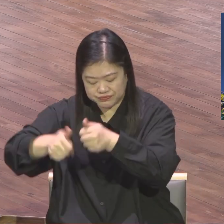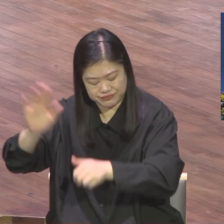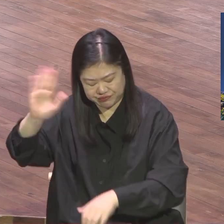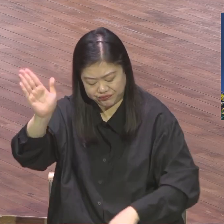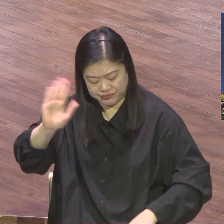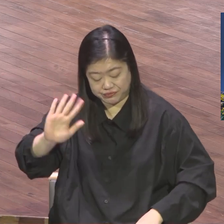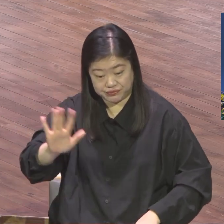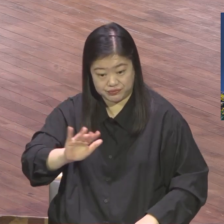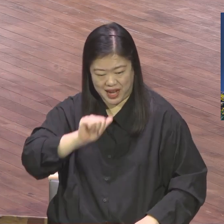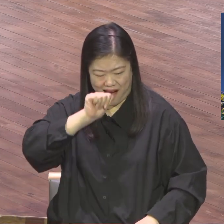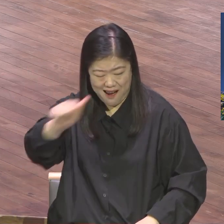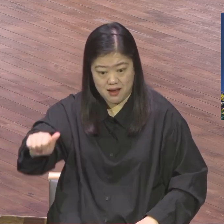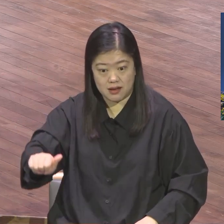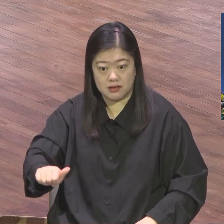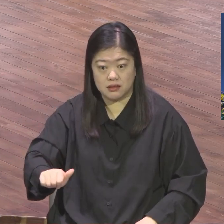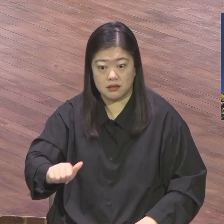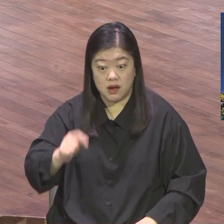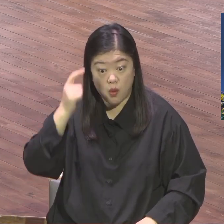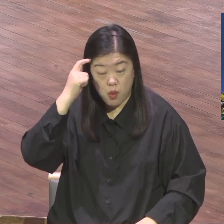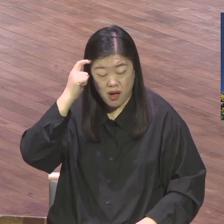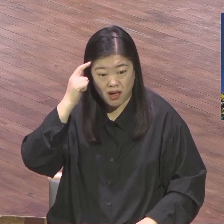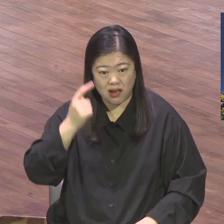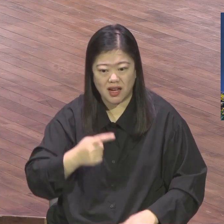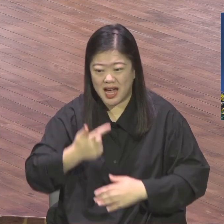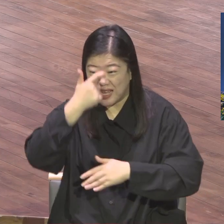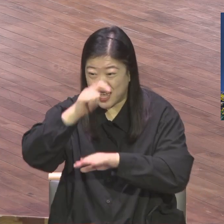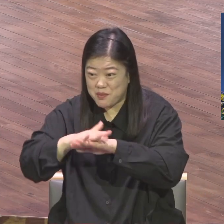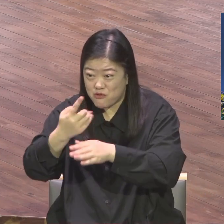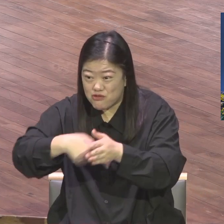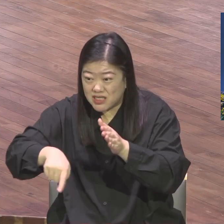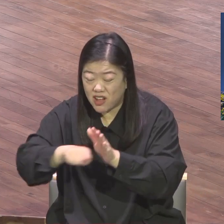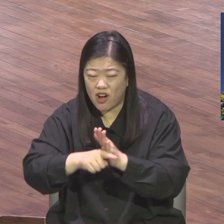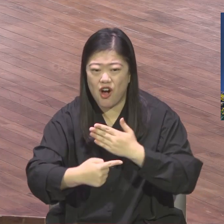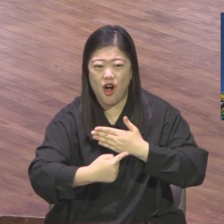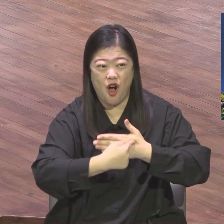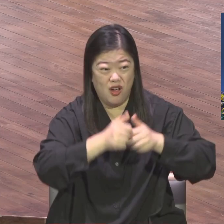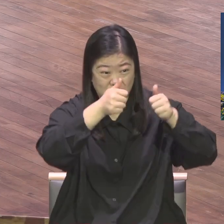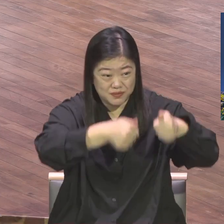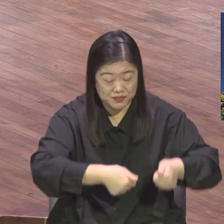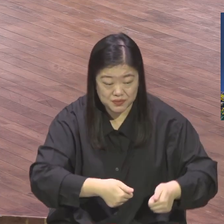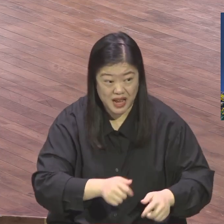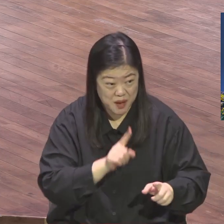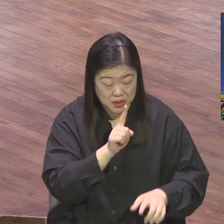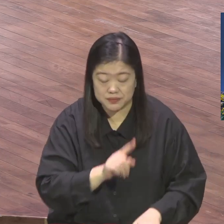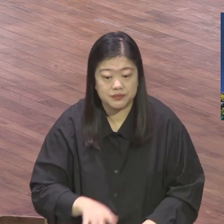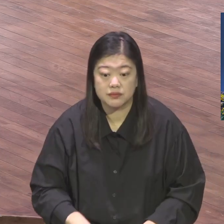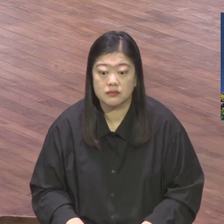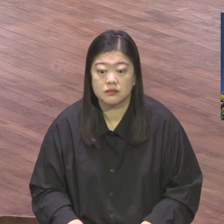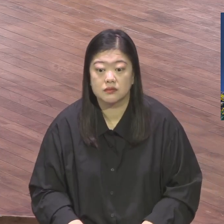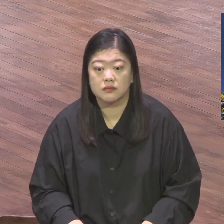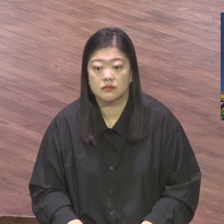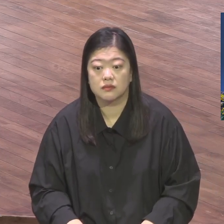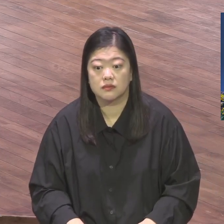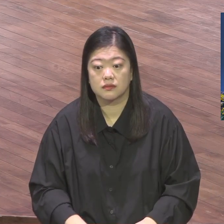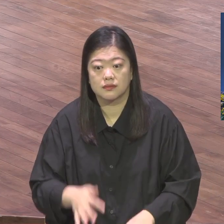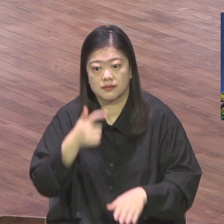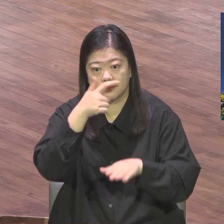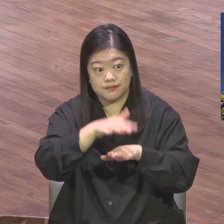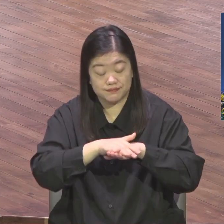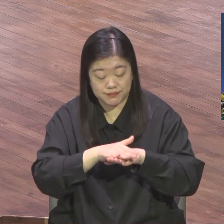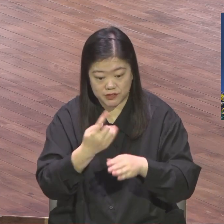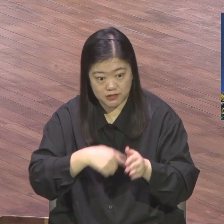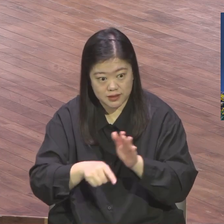사단이 말해 경배의 대상을 바꾸라는 것입니다. 한 번만 해. 한 번만 하면 용서해 줄게.